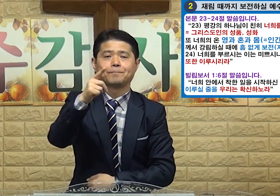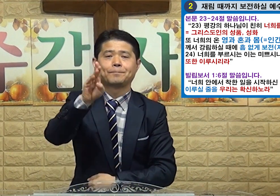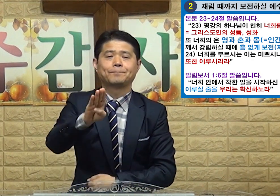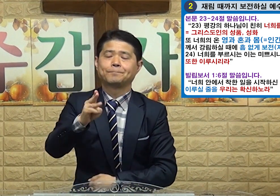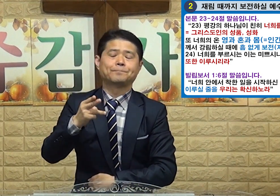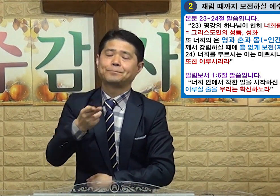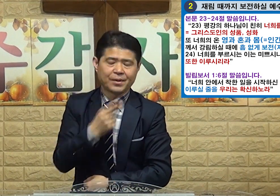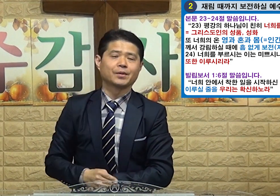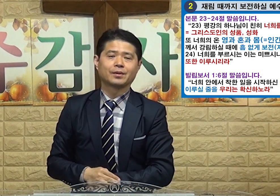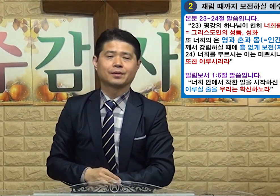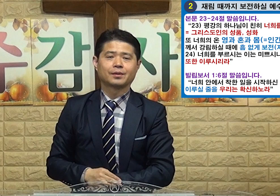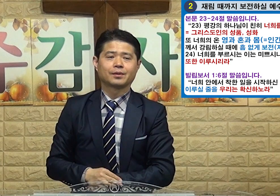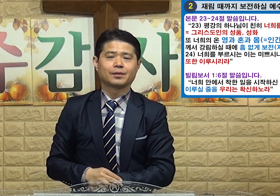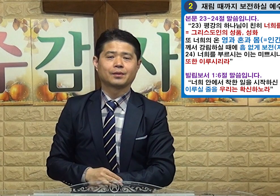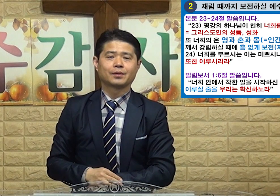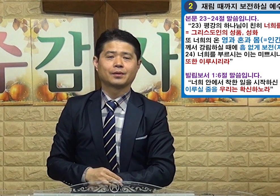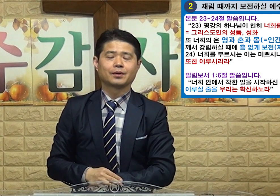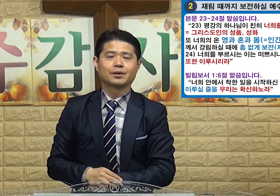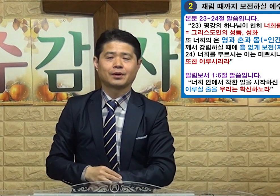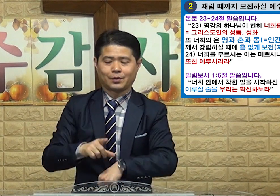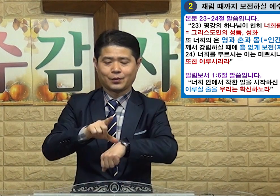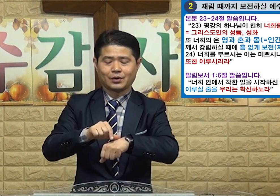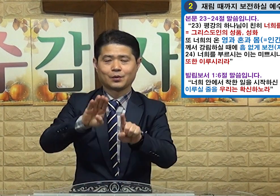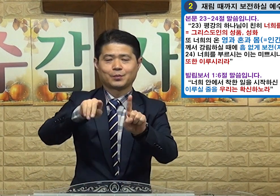죽지 않을 방법은 없습니다.